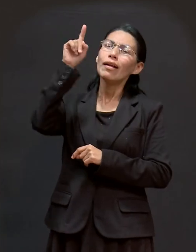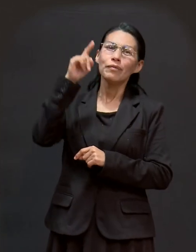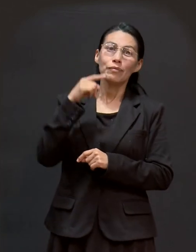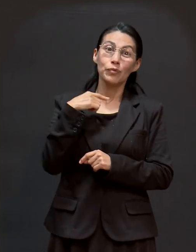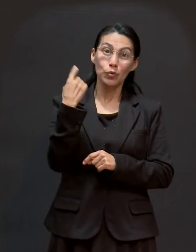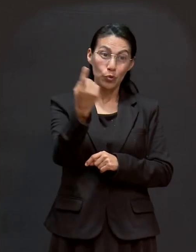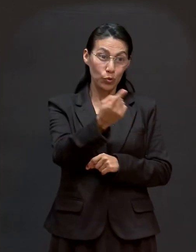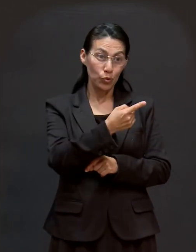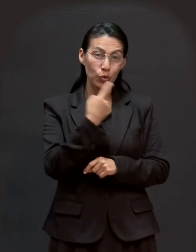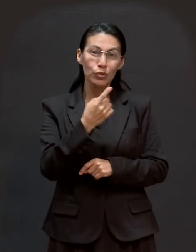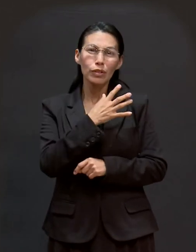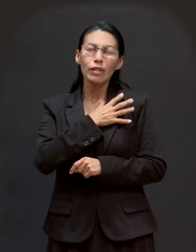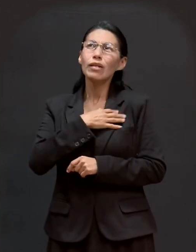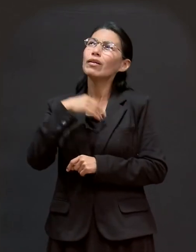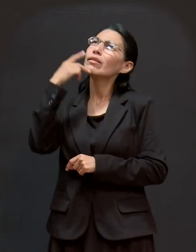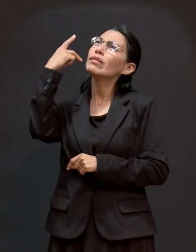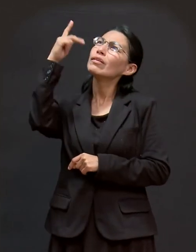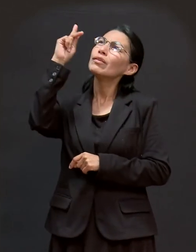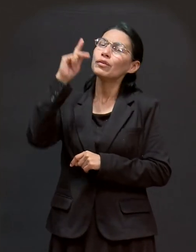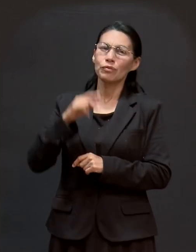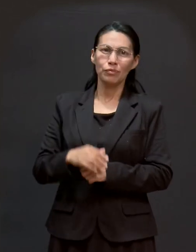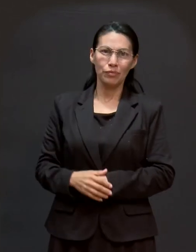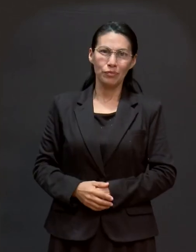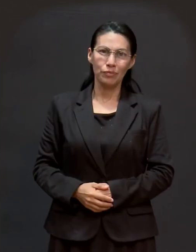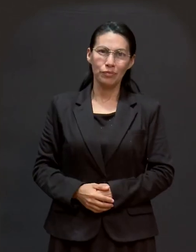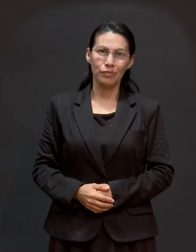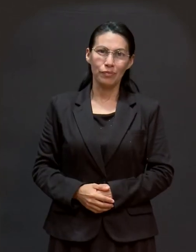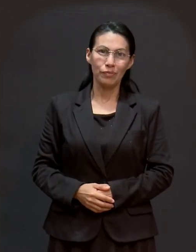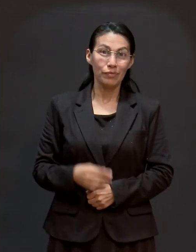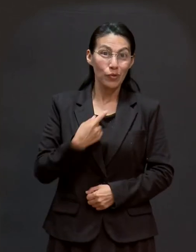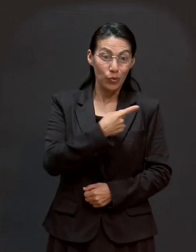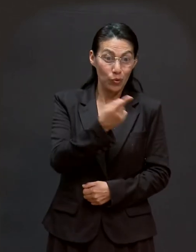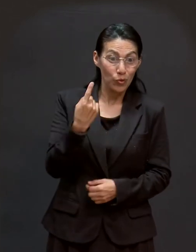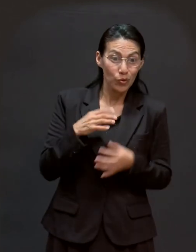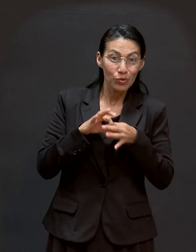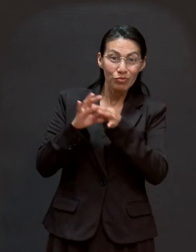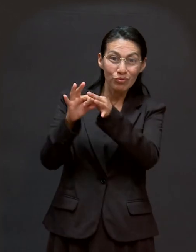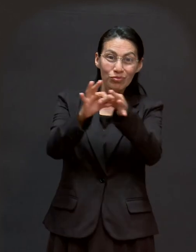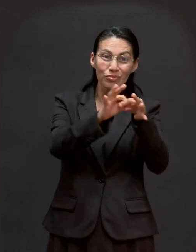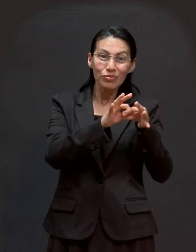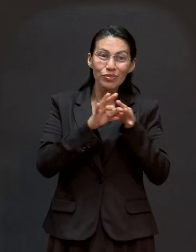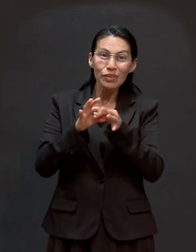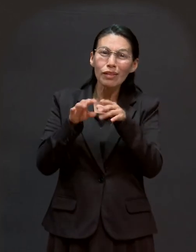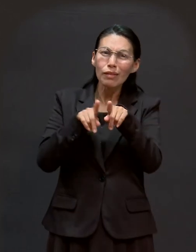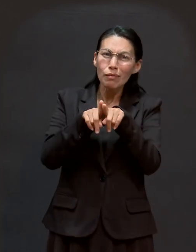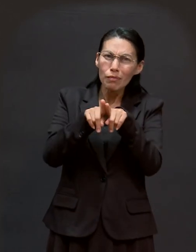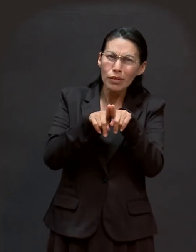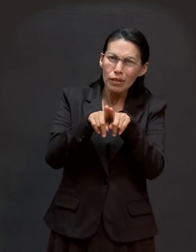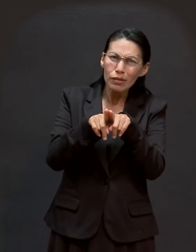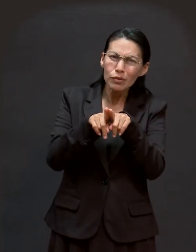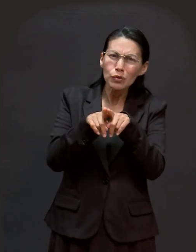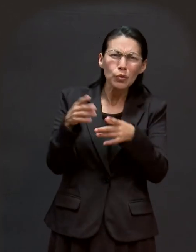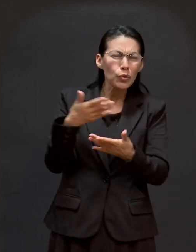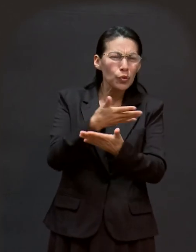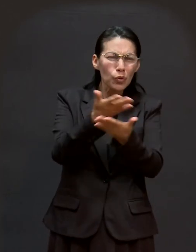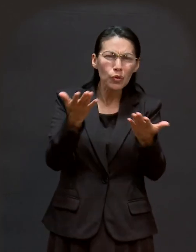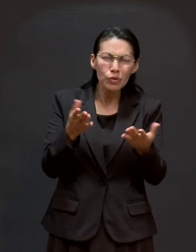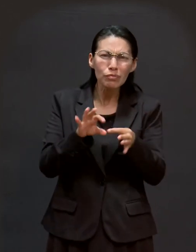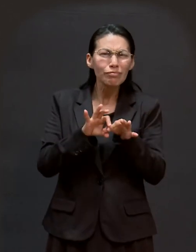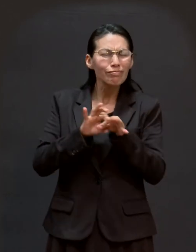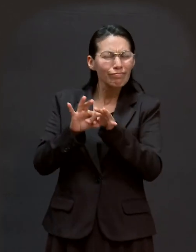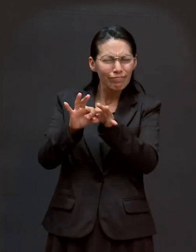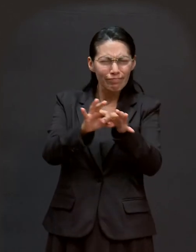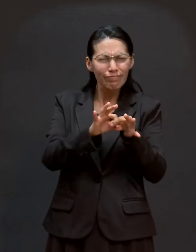somos de dios hermanos formamos una gran